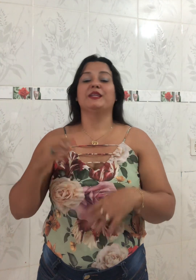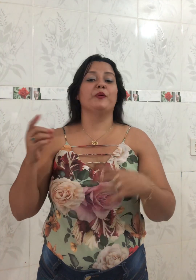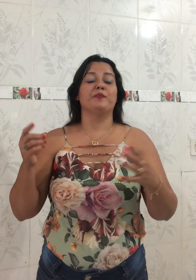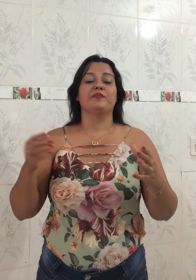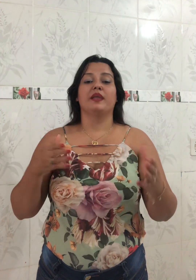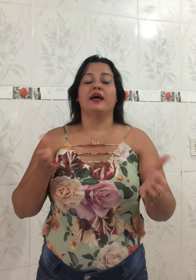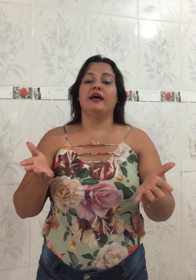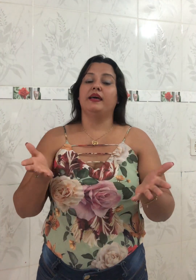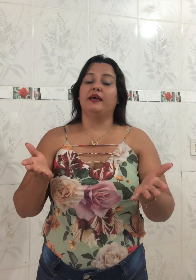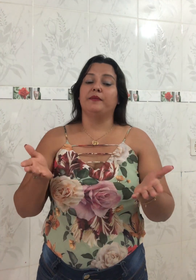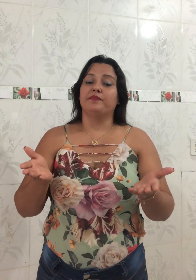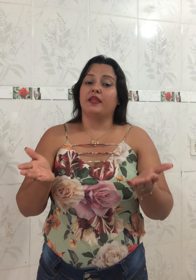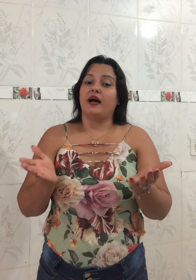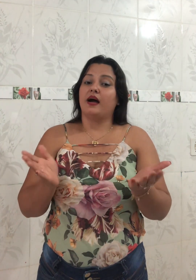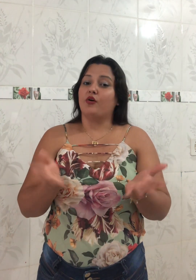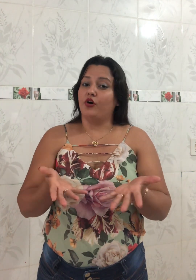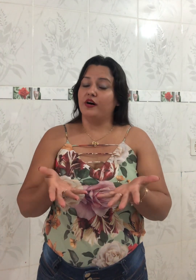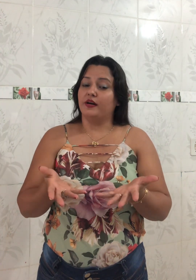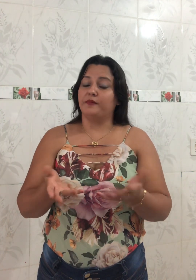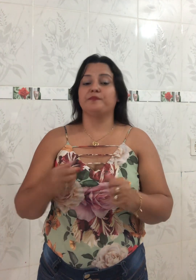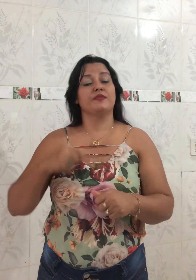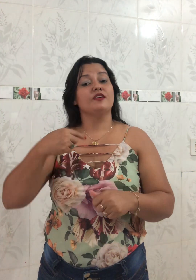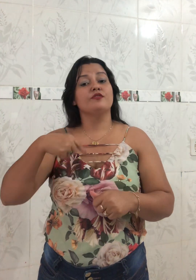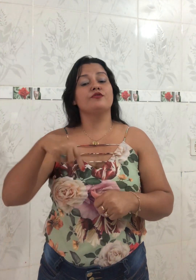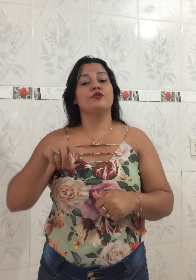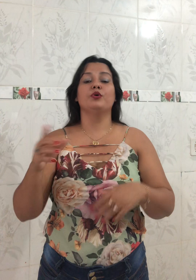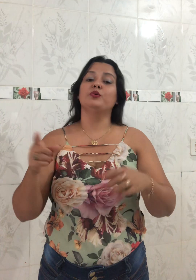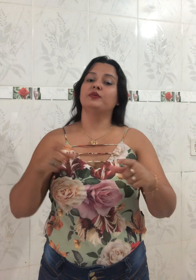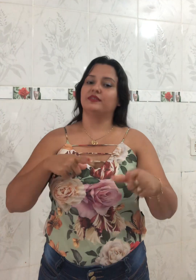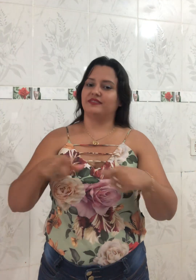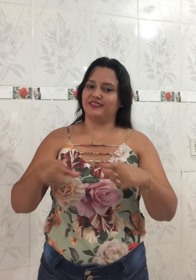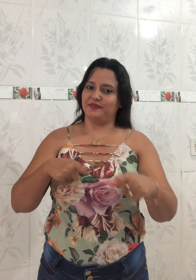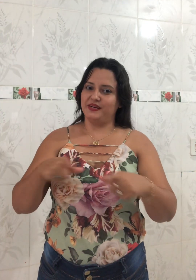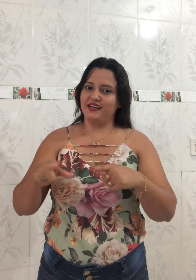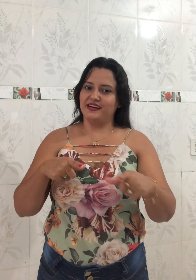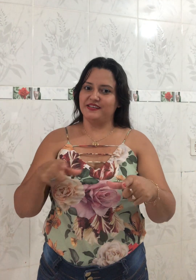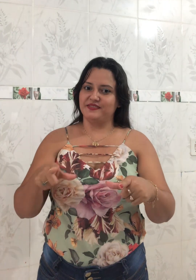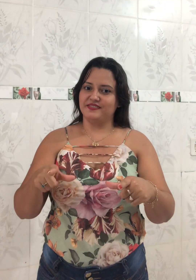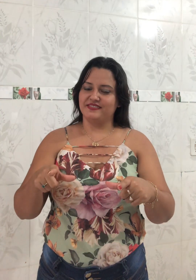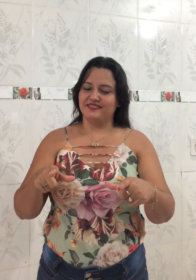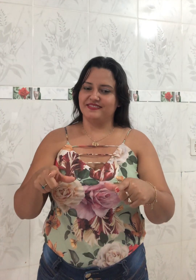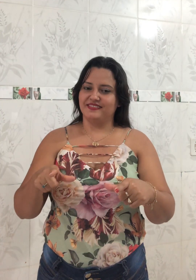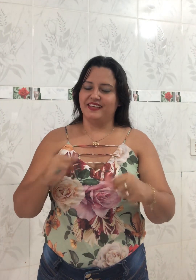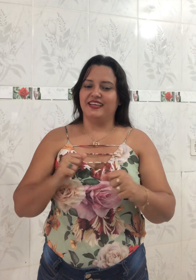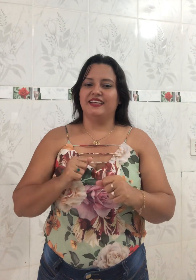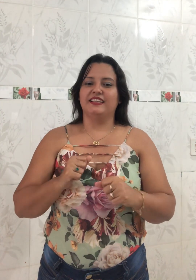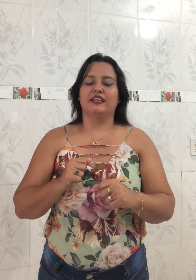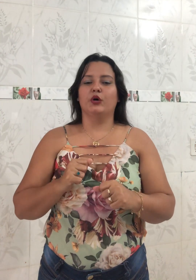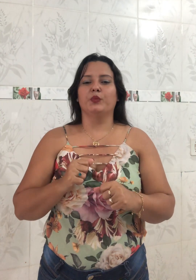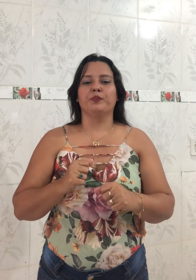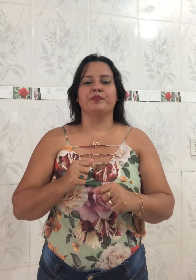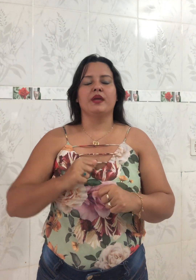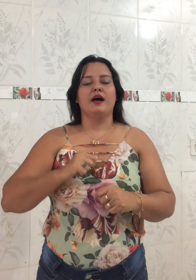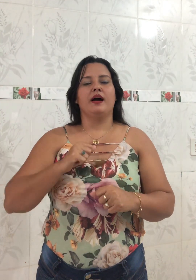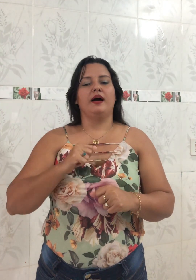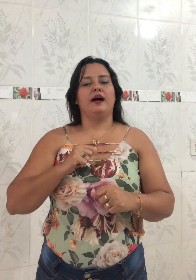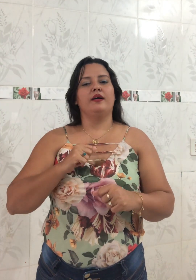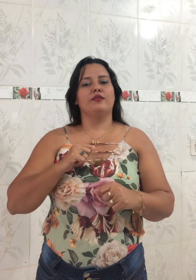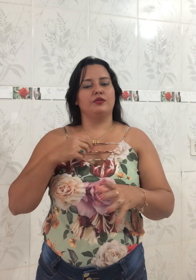Então, agora vou trabalhar. Então,